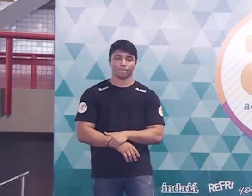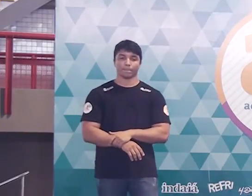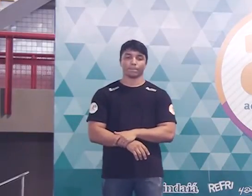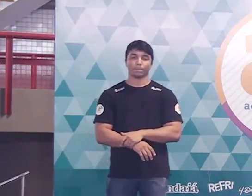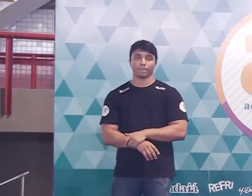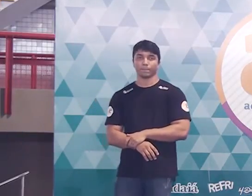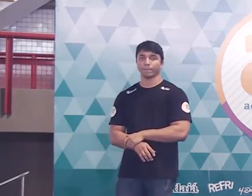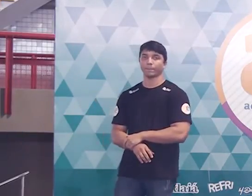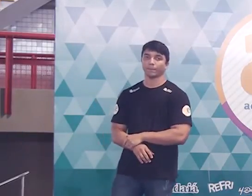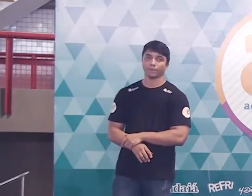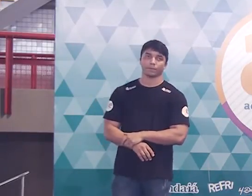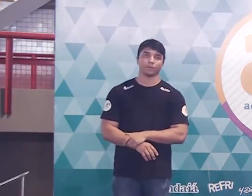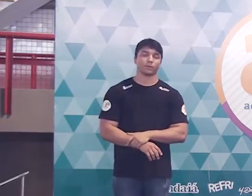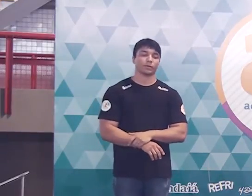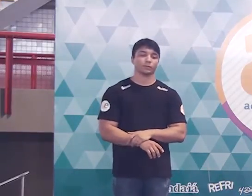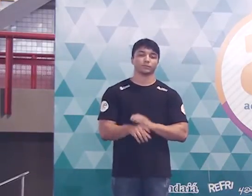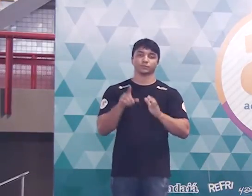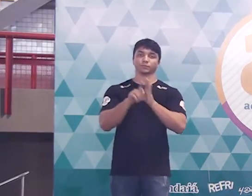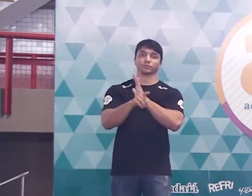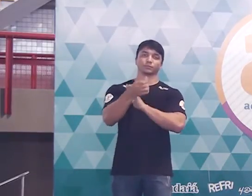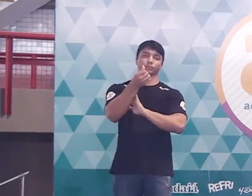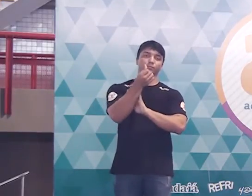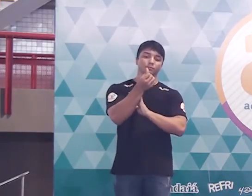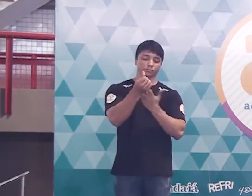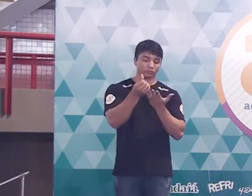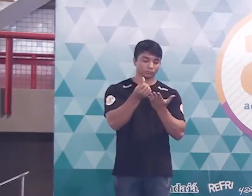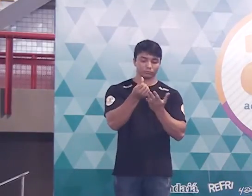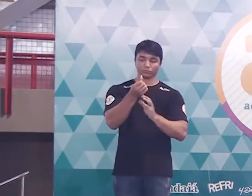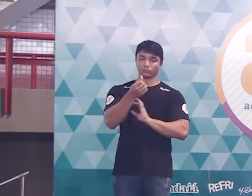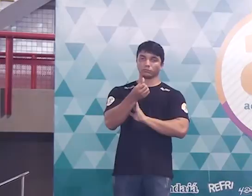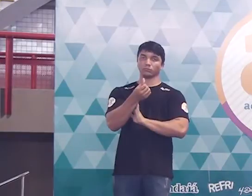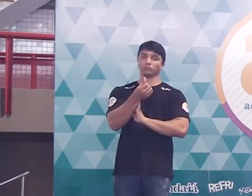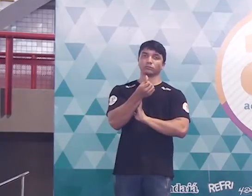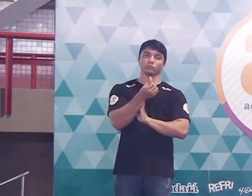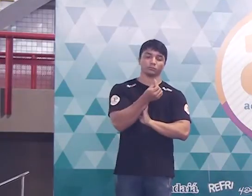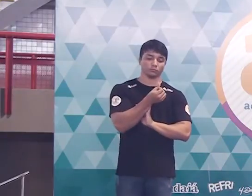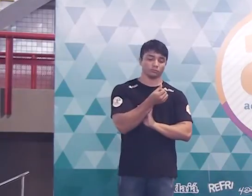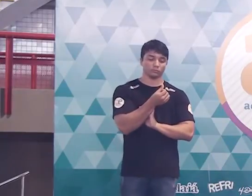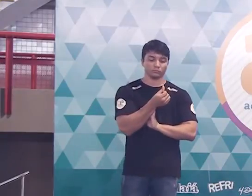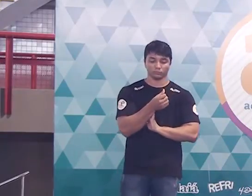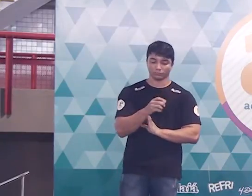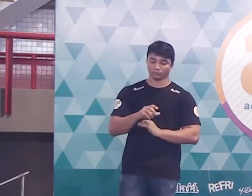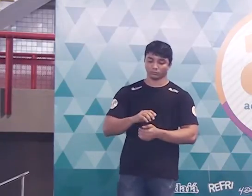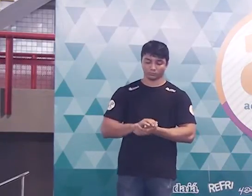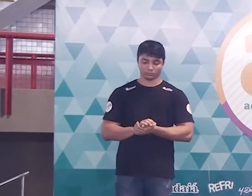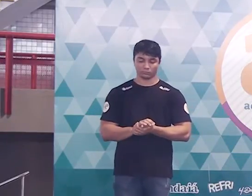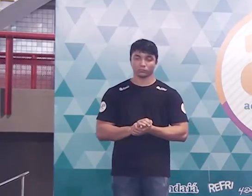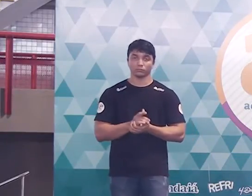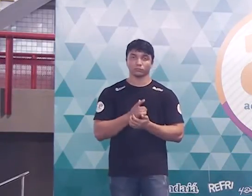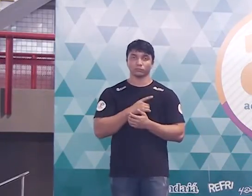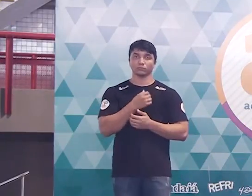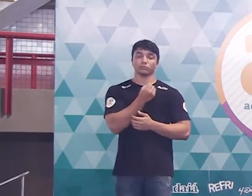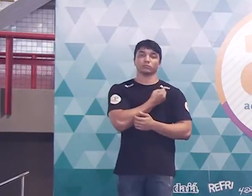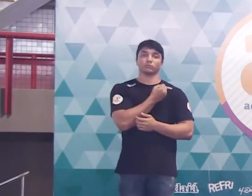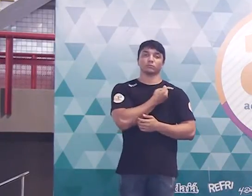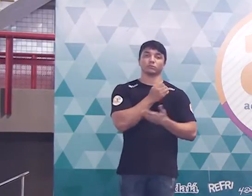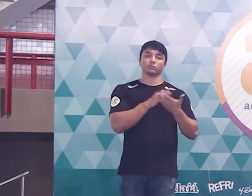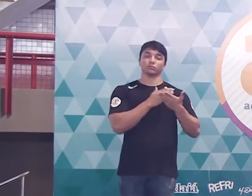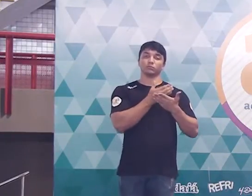Três. Pronto, questão de número 6 aí do seu material, ó. Questão 6, ela está na página